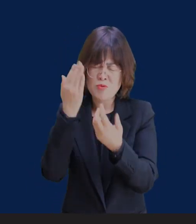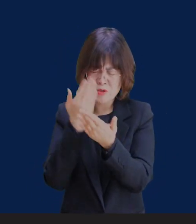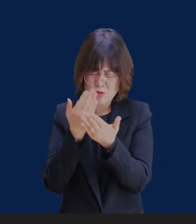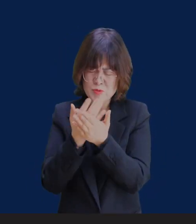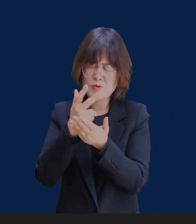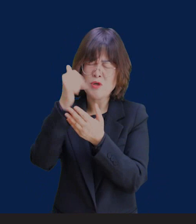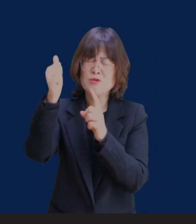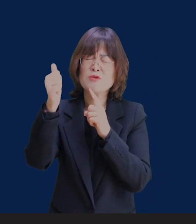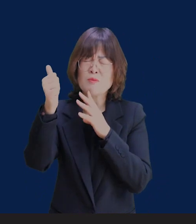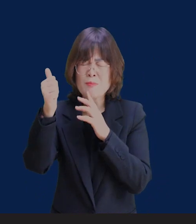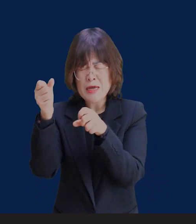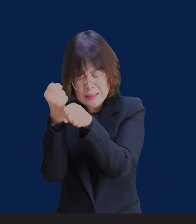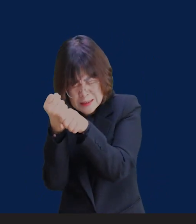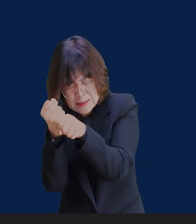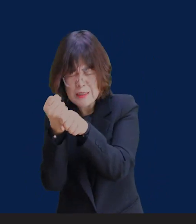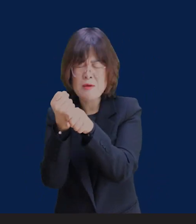하나님